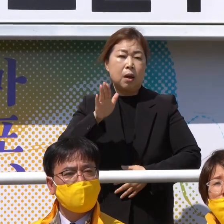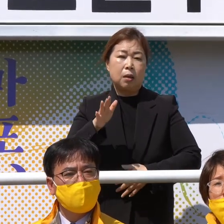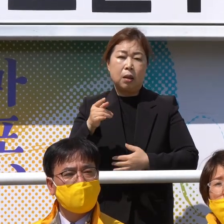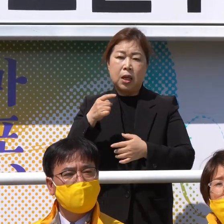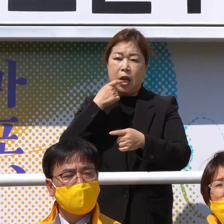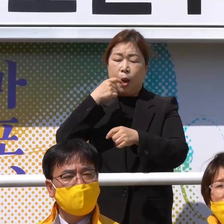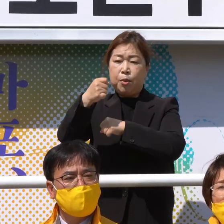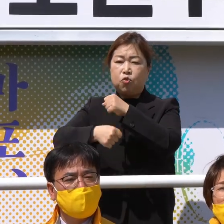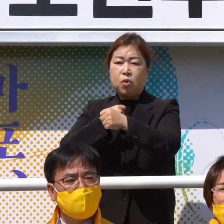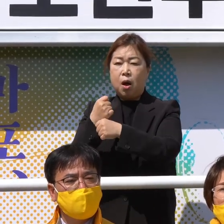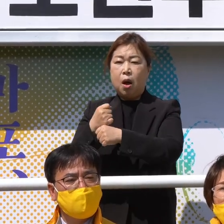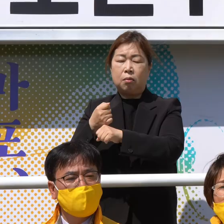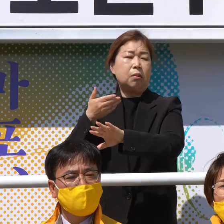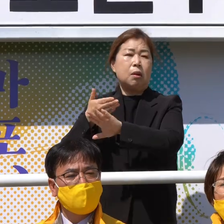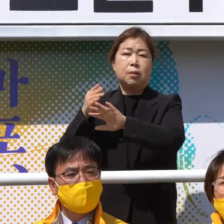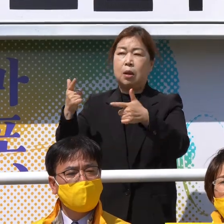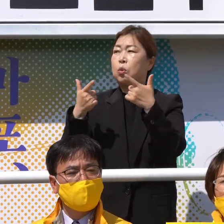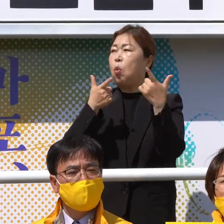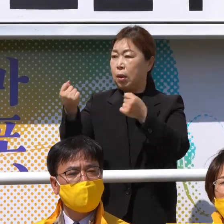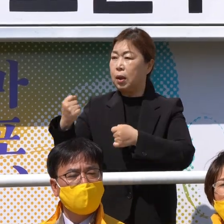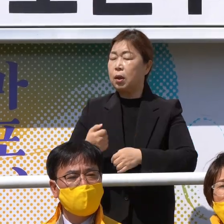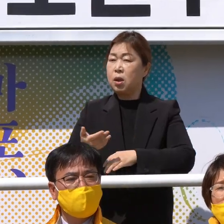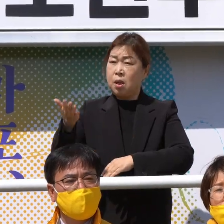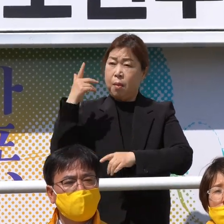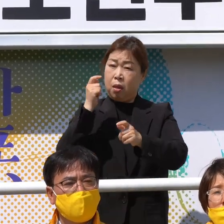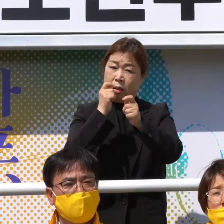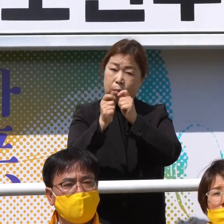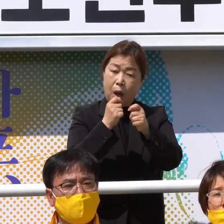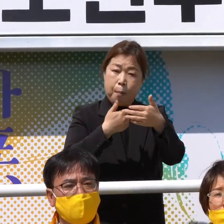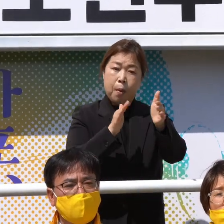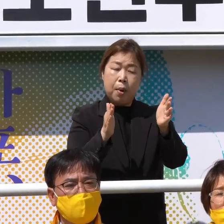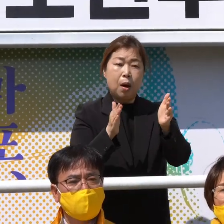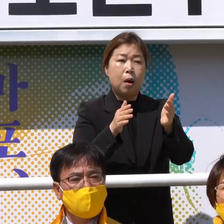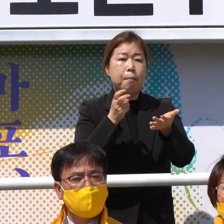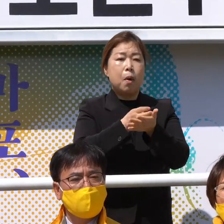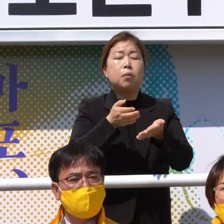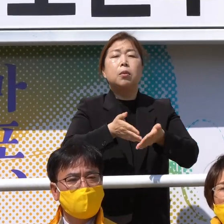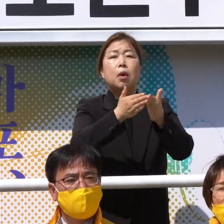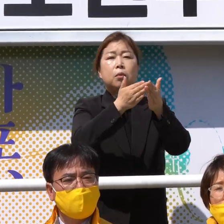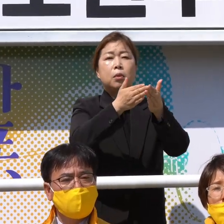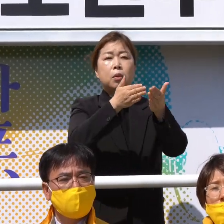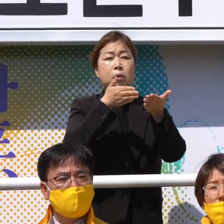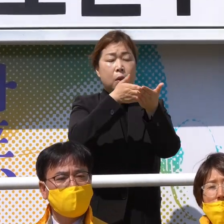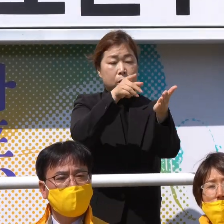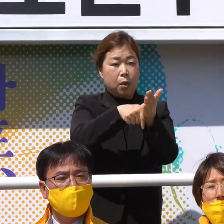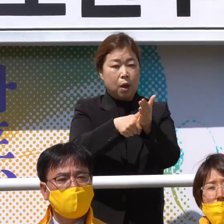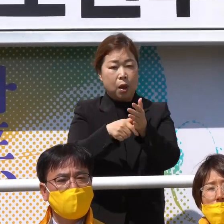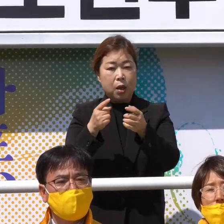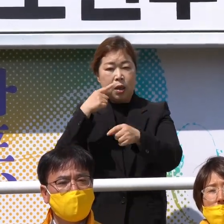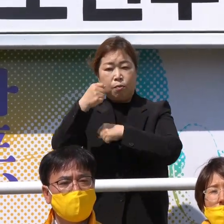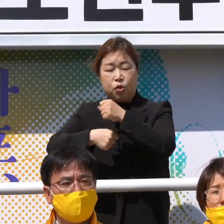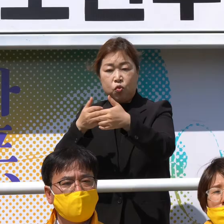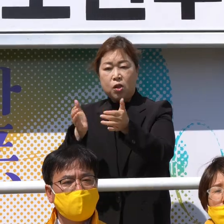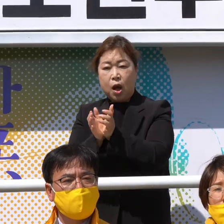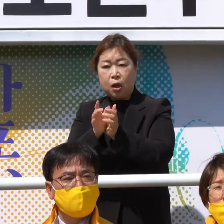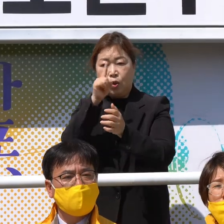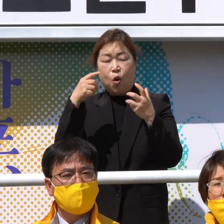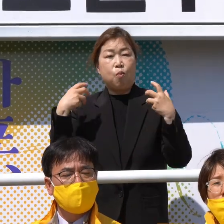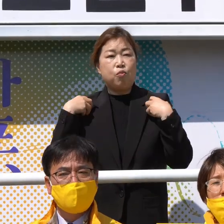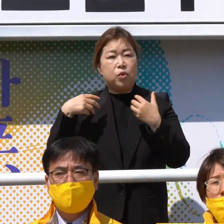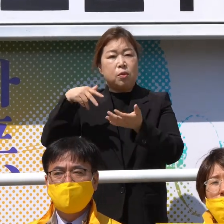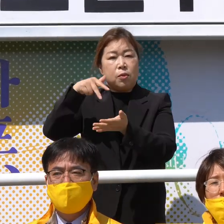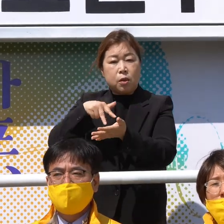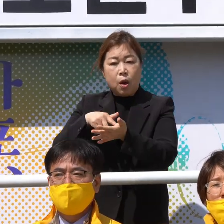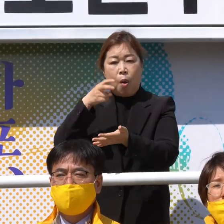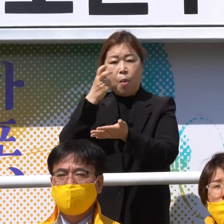더불어민주당도 다르지 않습니다. 지난번 텔레그램 N번방 입법할 때 더불어민주당 정부라고 하는